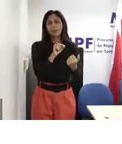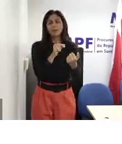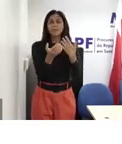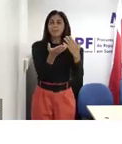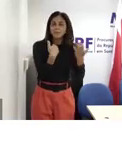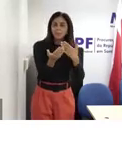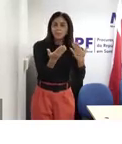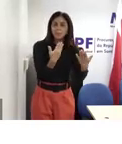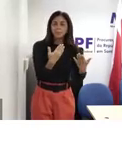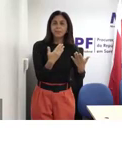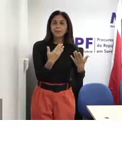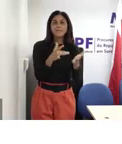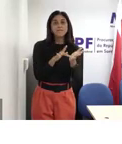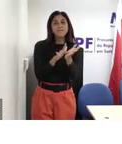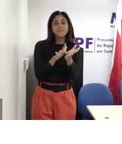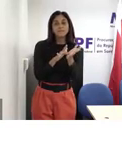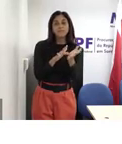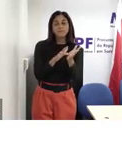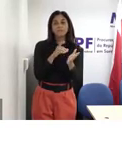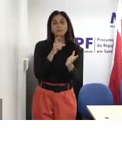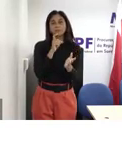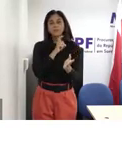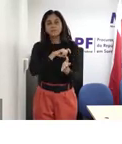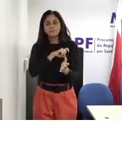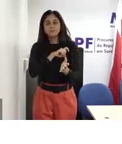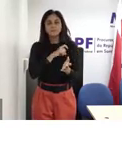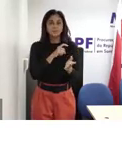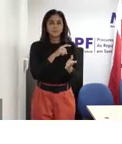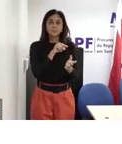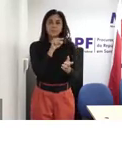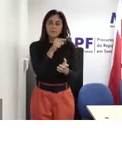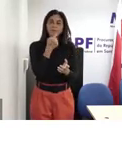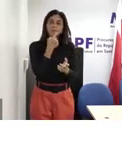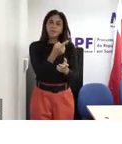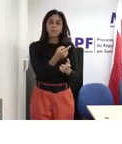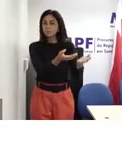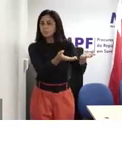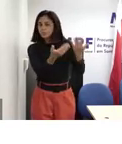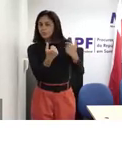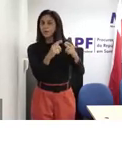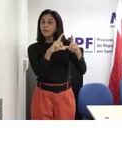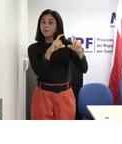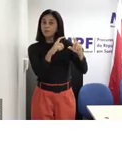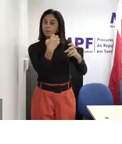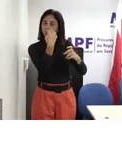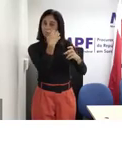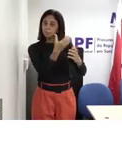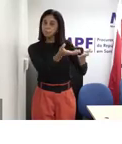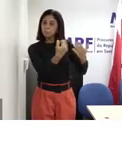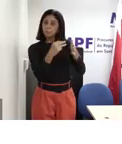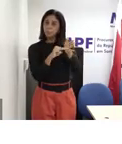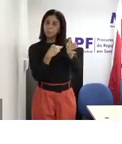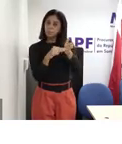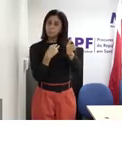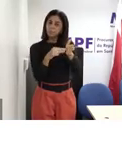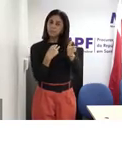adolescentes e persuadi-los a produzir e enviar esse material ilícito então Eh é